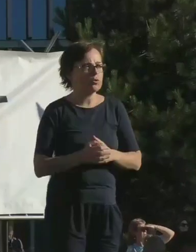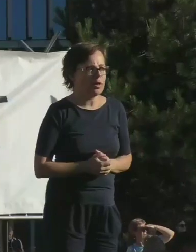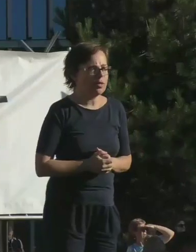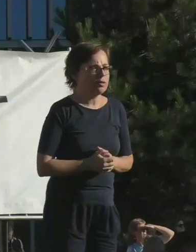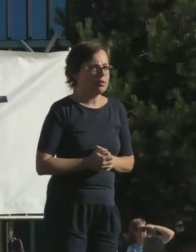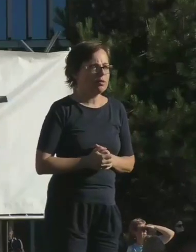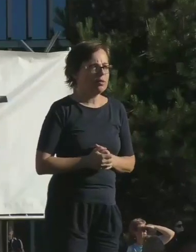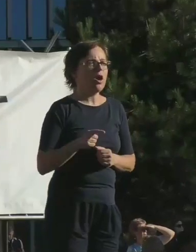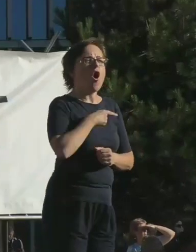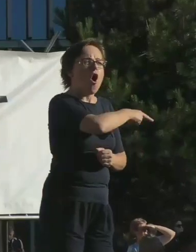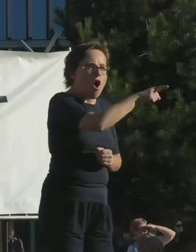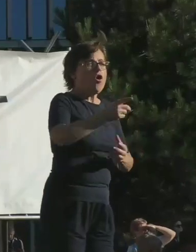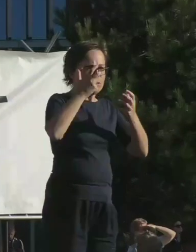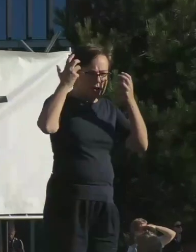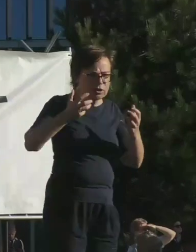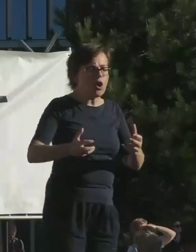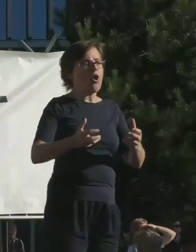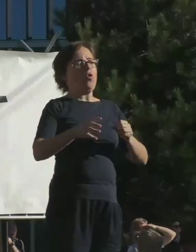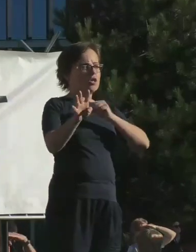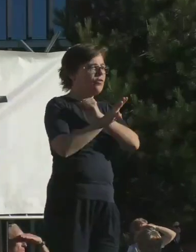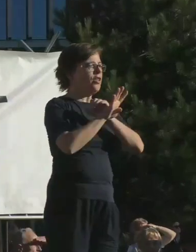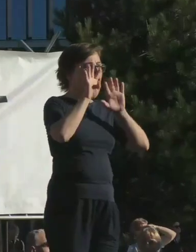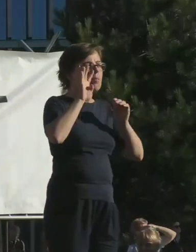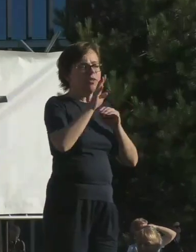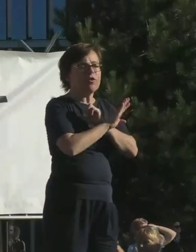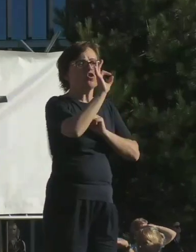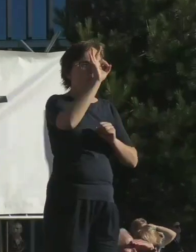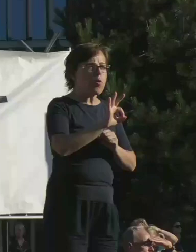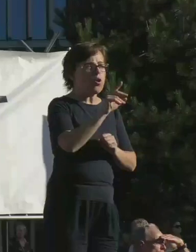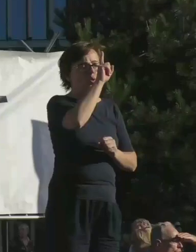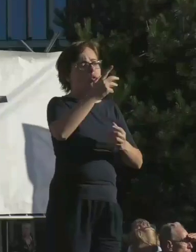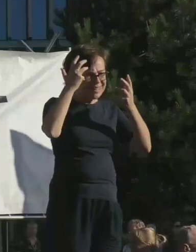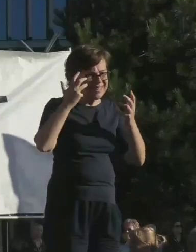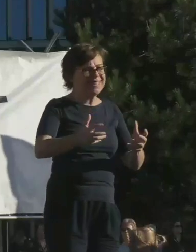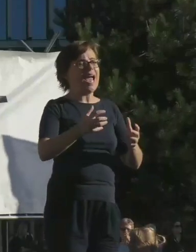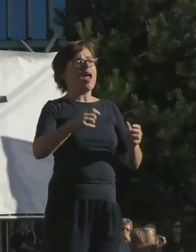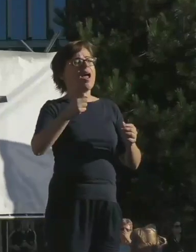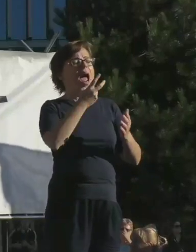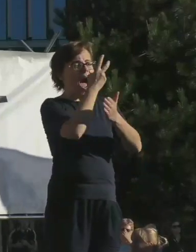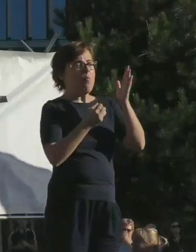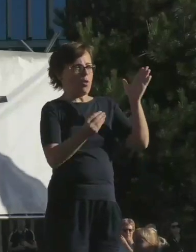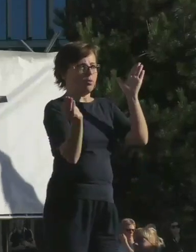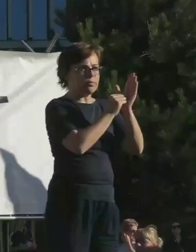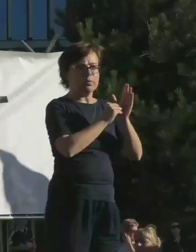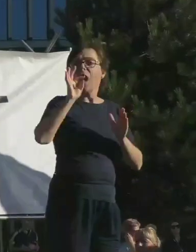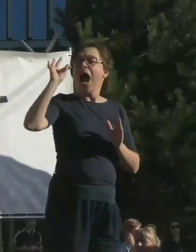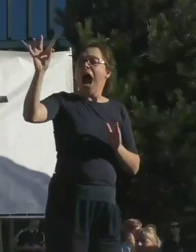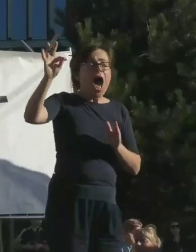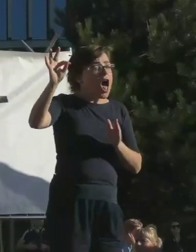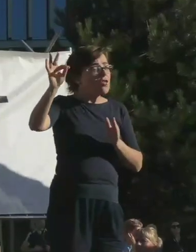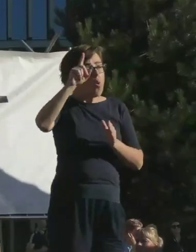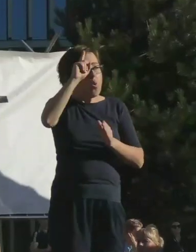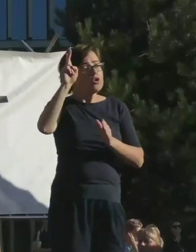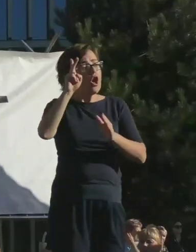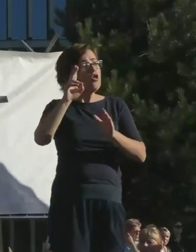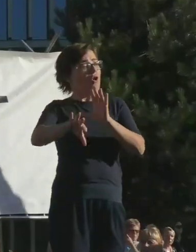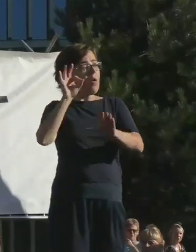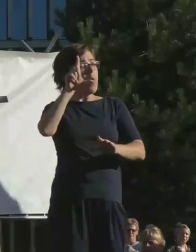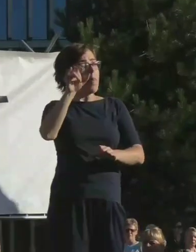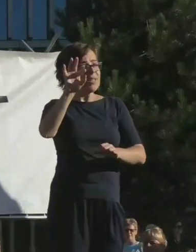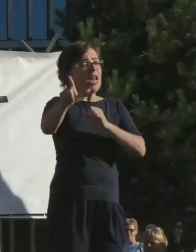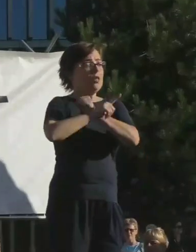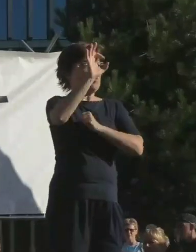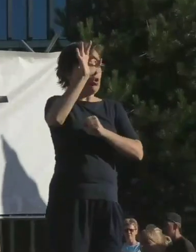Którzy popierają legalizację aborcji w 90%. I ich własny kurwa elektorat 78% za